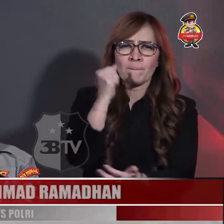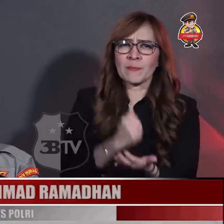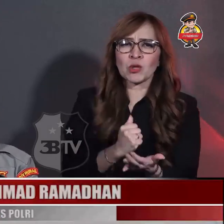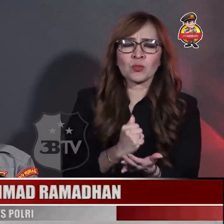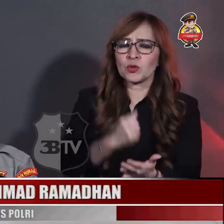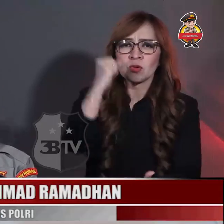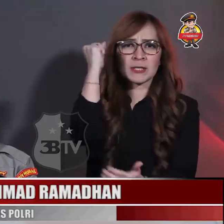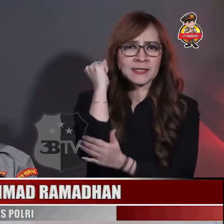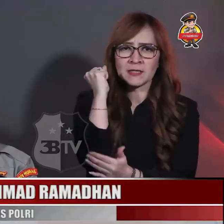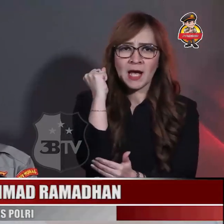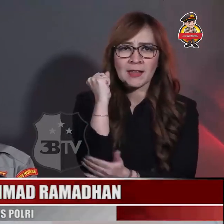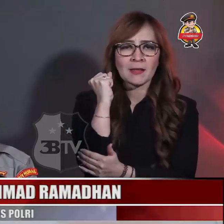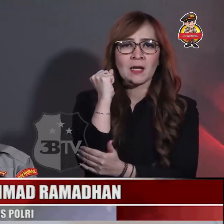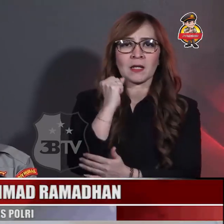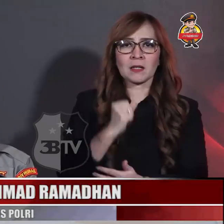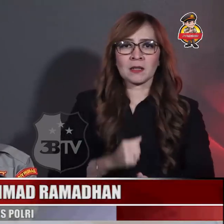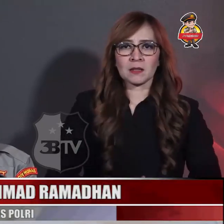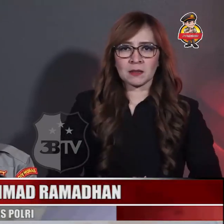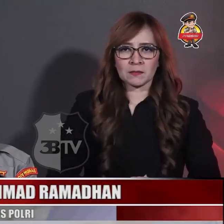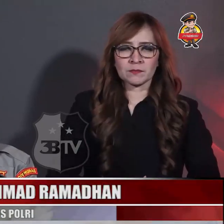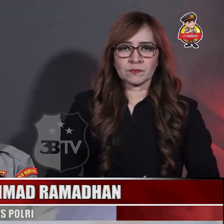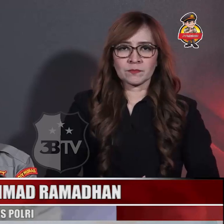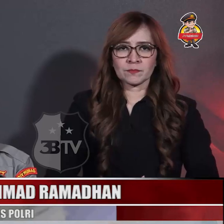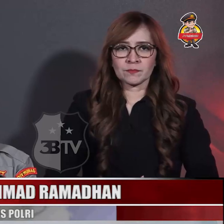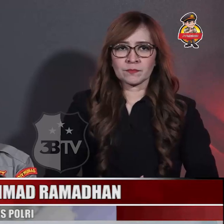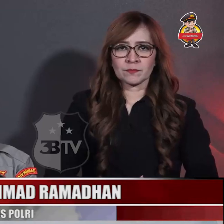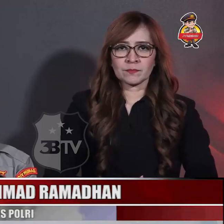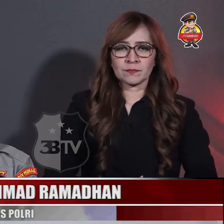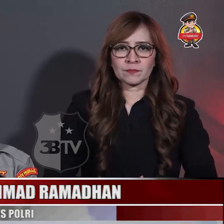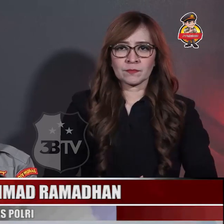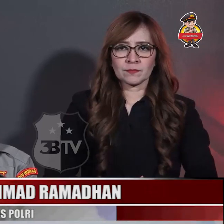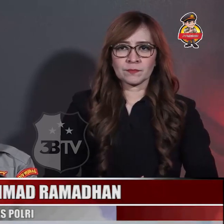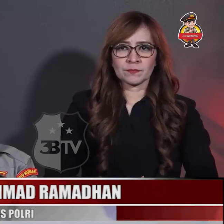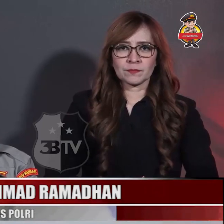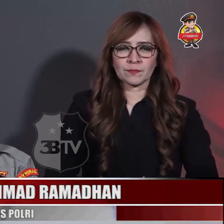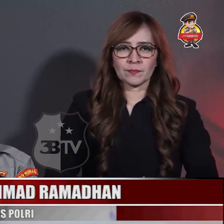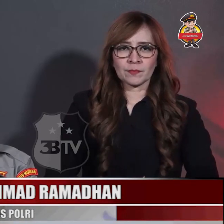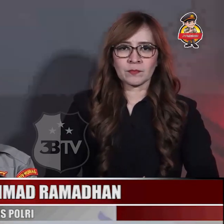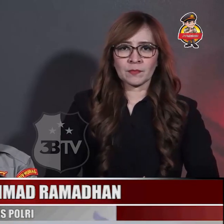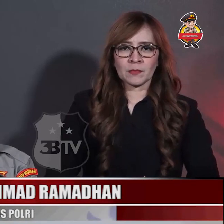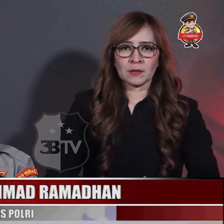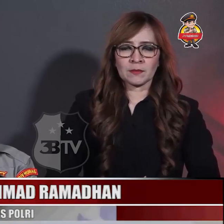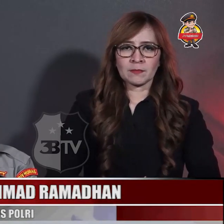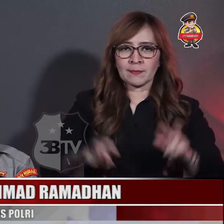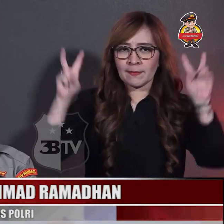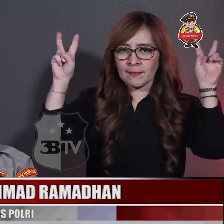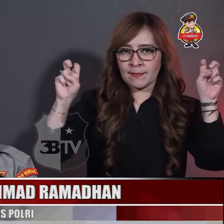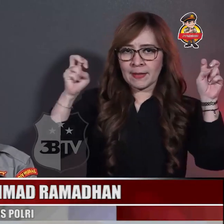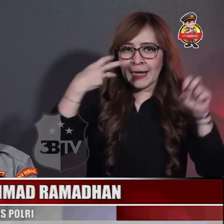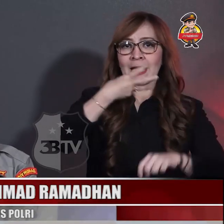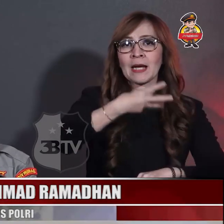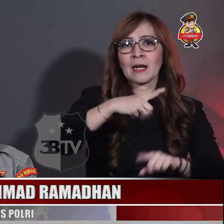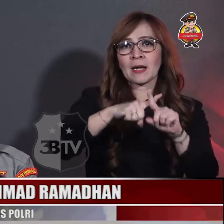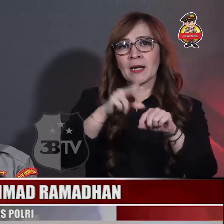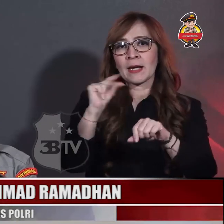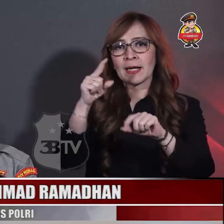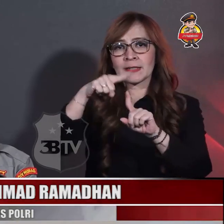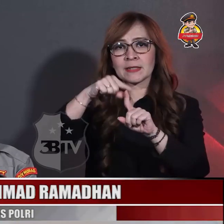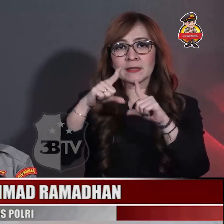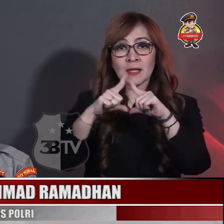Jadi bukan kejahatan biasa, atau kita sebut extraordinary crime.